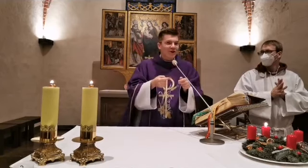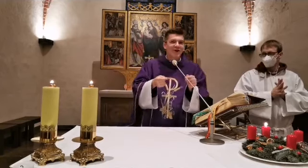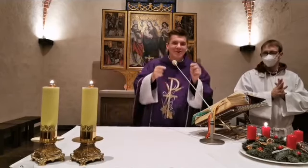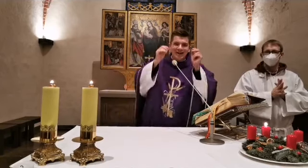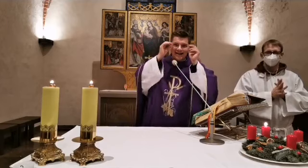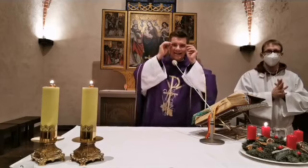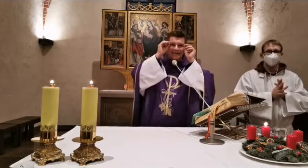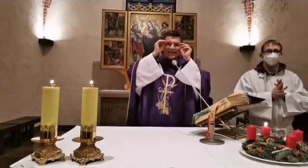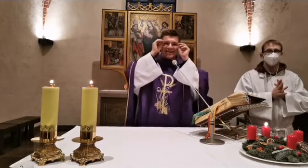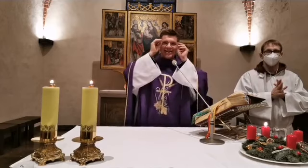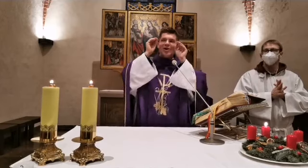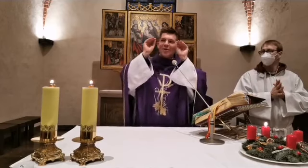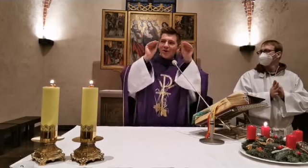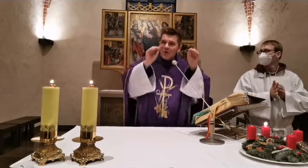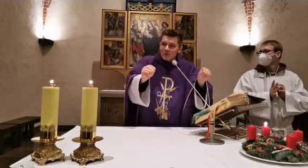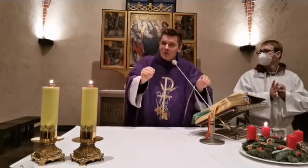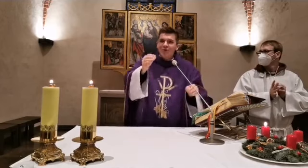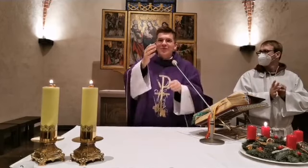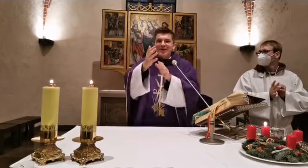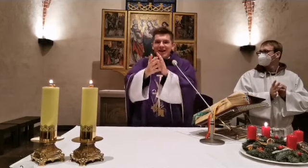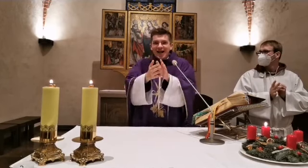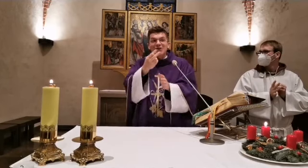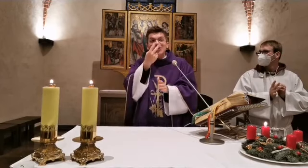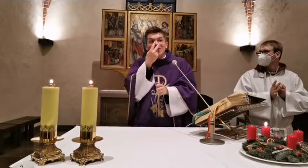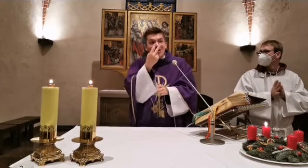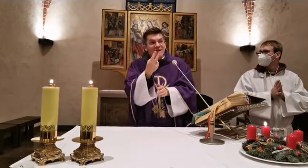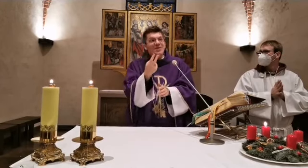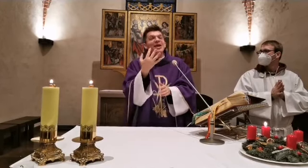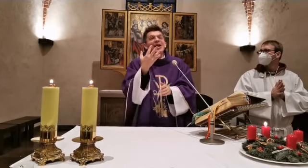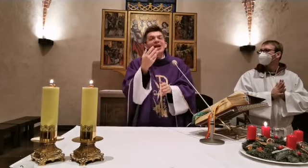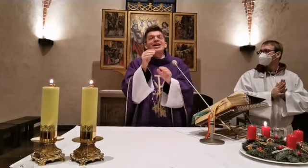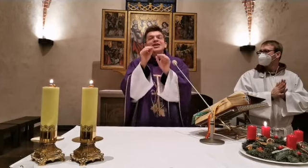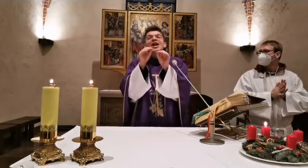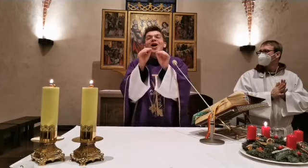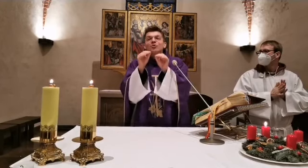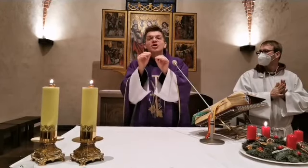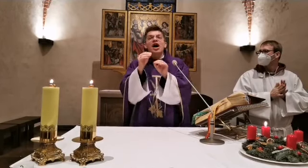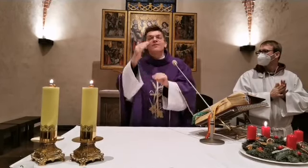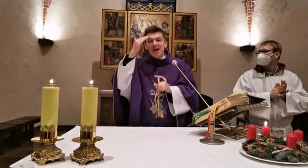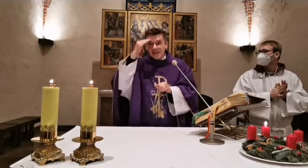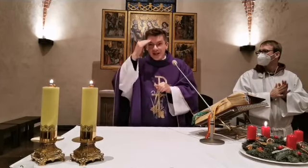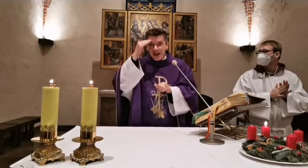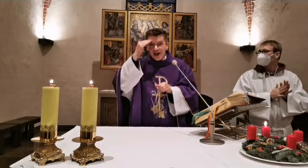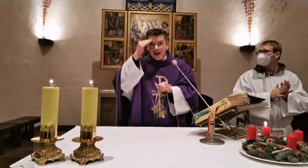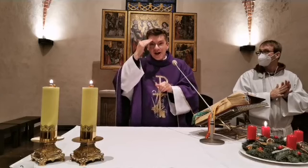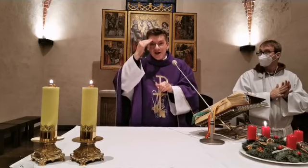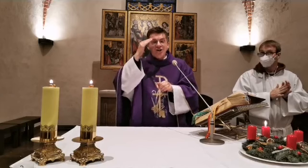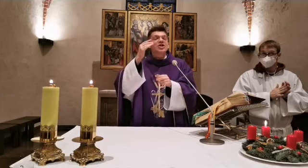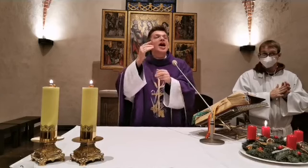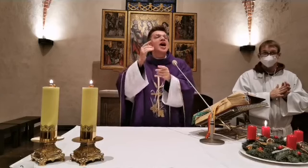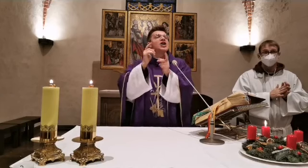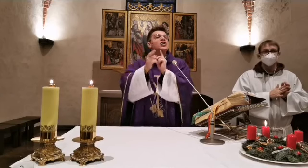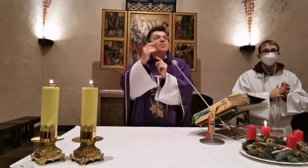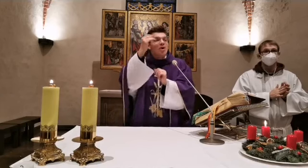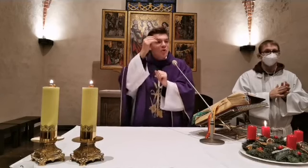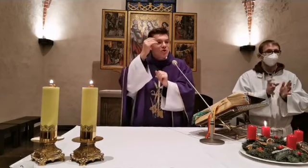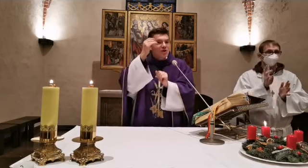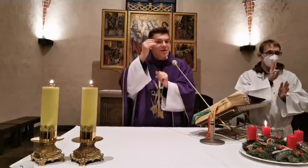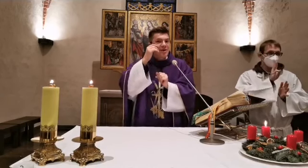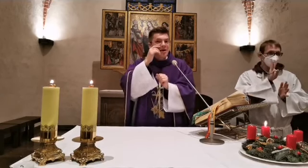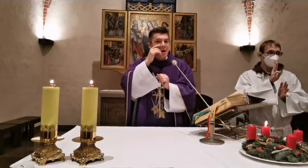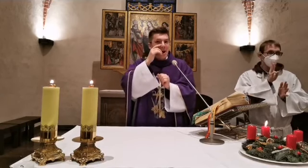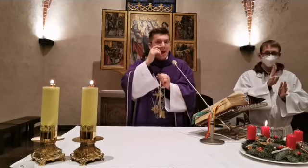Wiecie, o kogo chodzi, nie? I go będę uczył migać i zobaczymy, ile się nauczy. A wiecie, że się